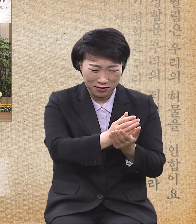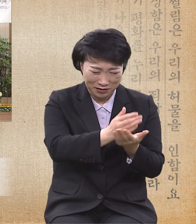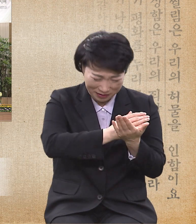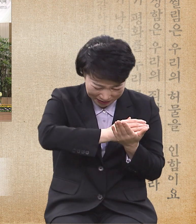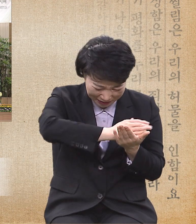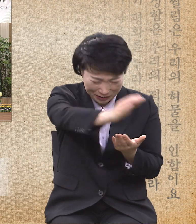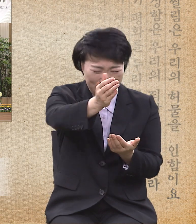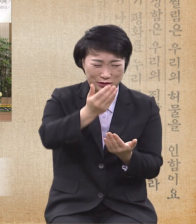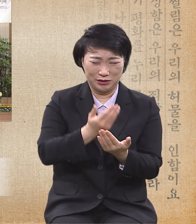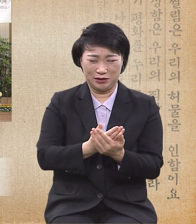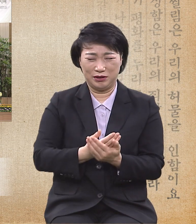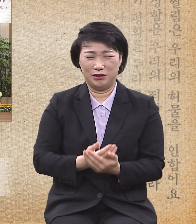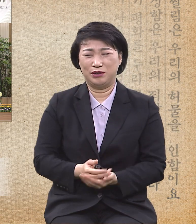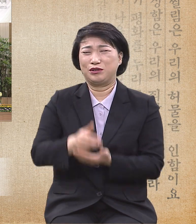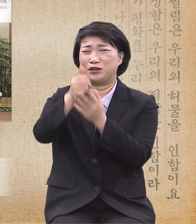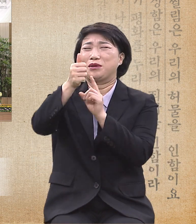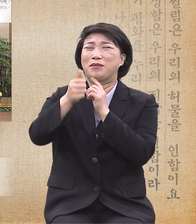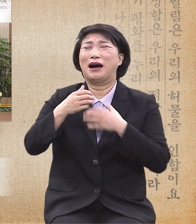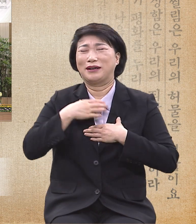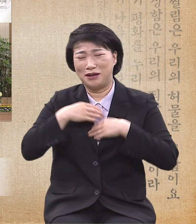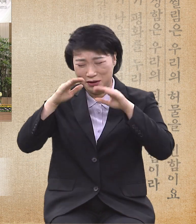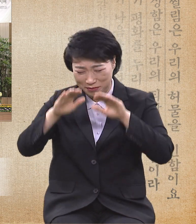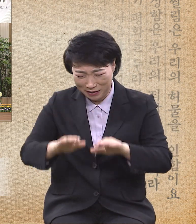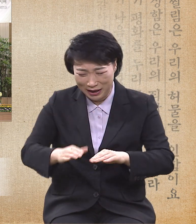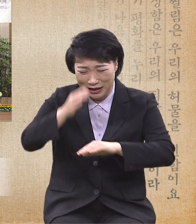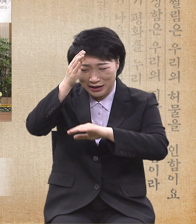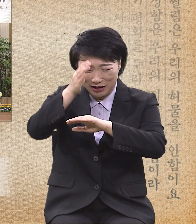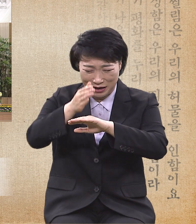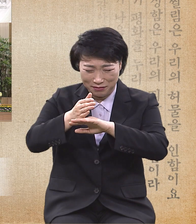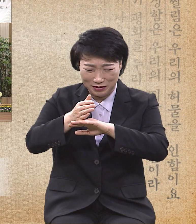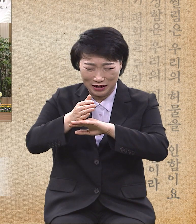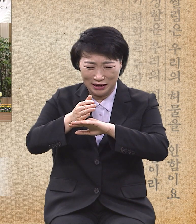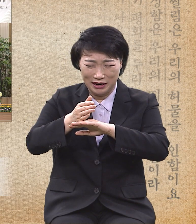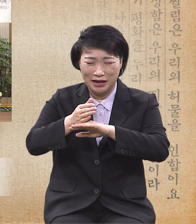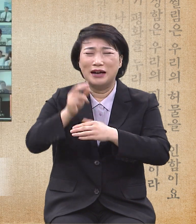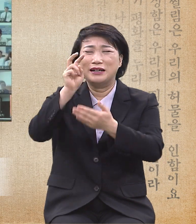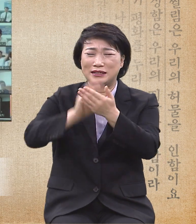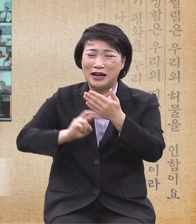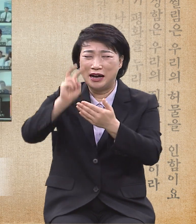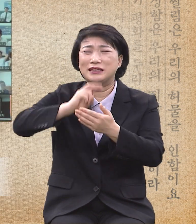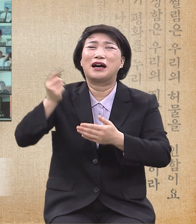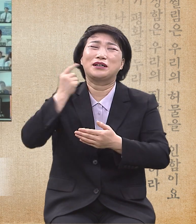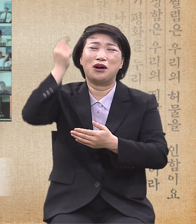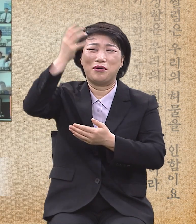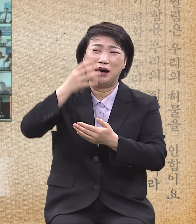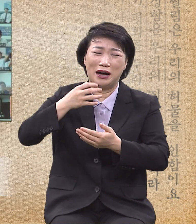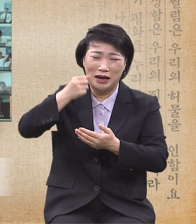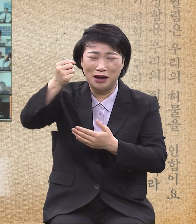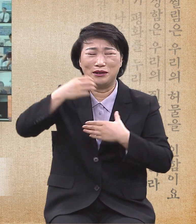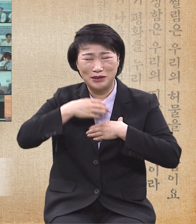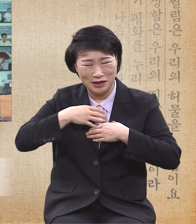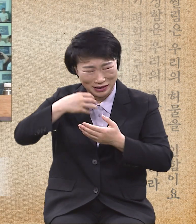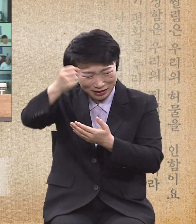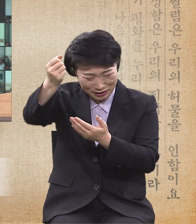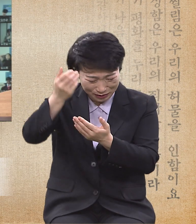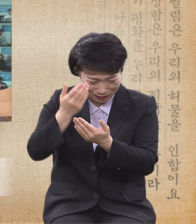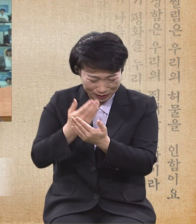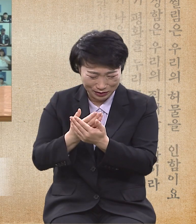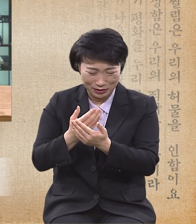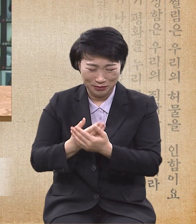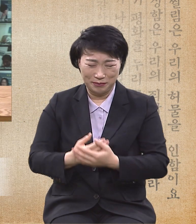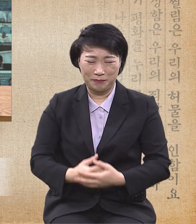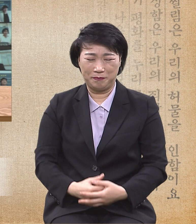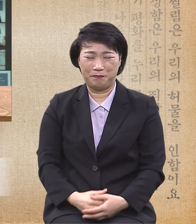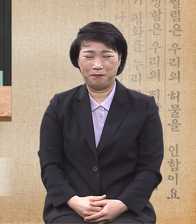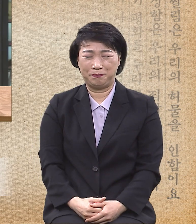하시고 주만 경배와 감사와 찬양과 영광과 경외를